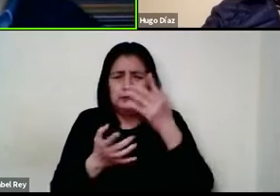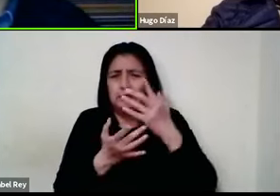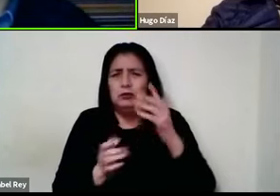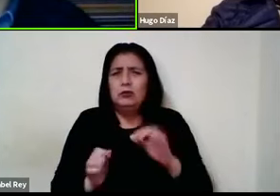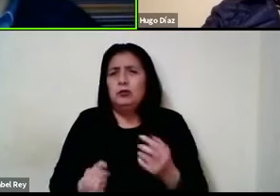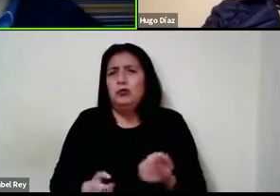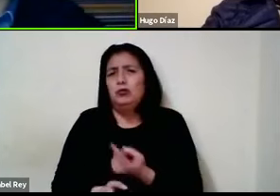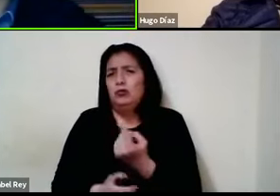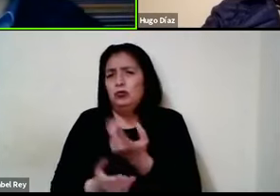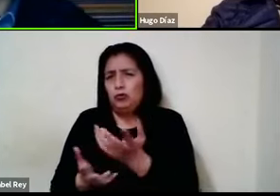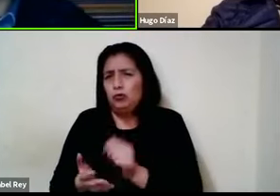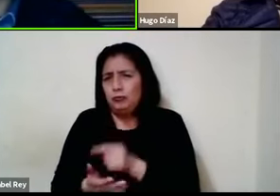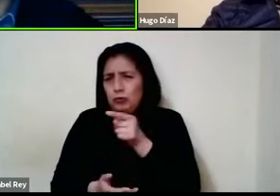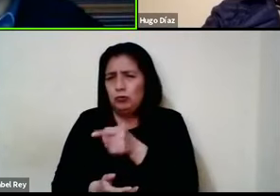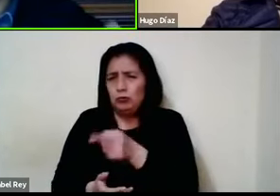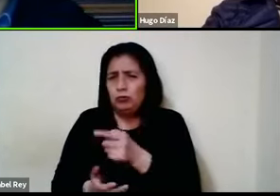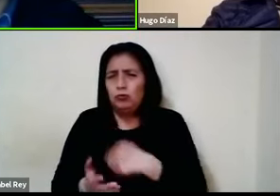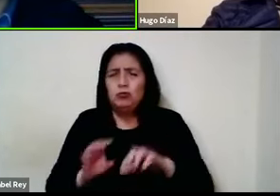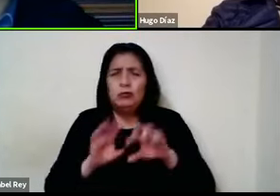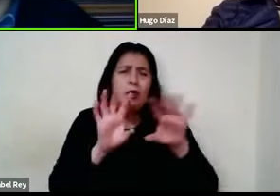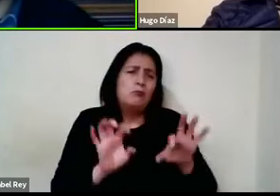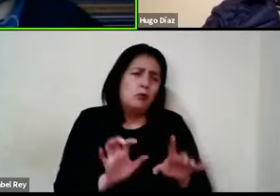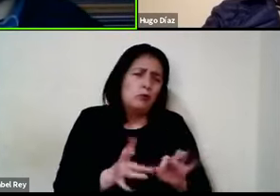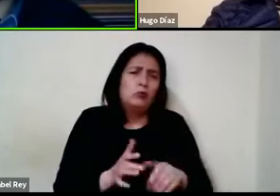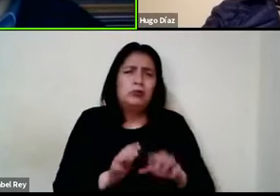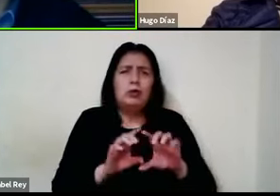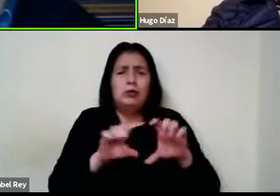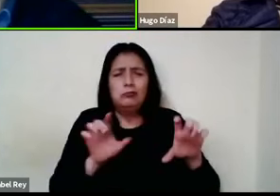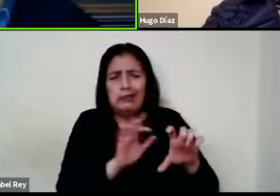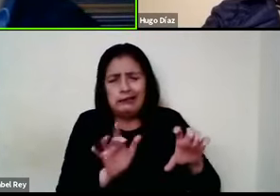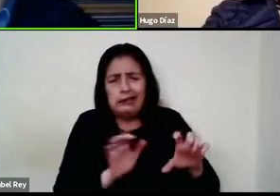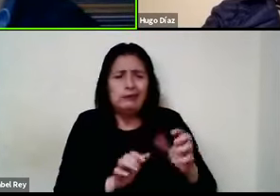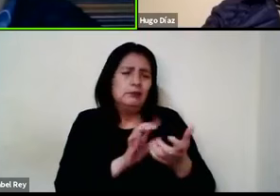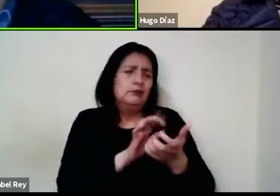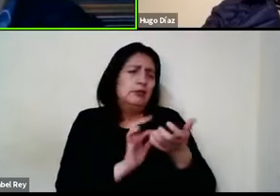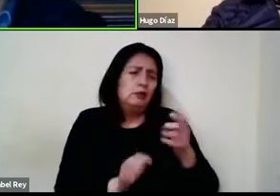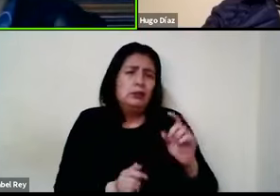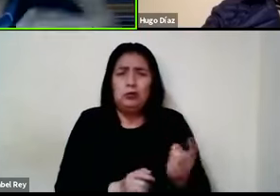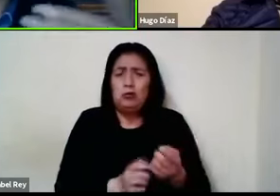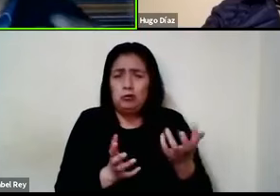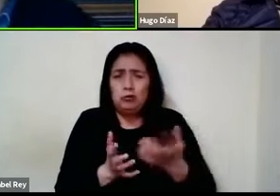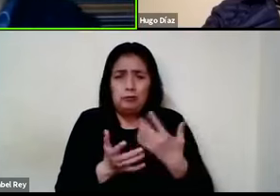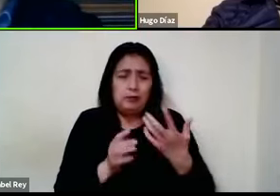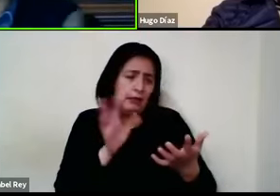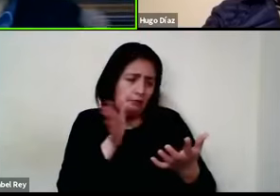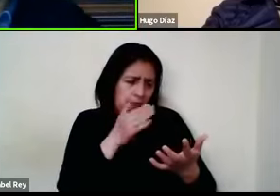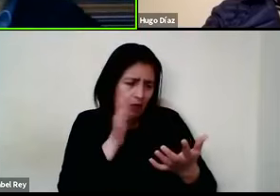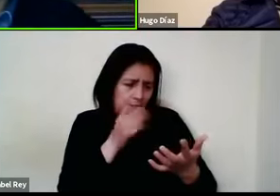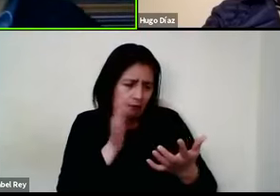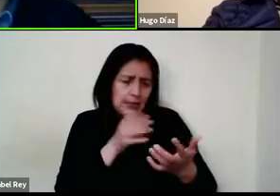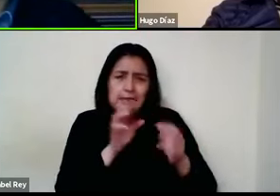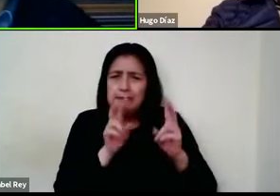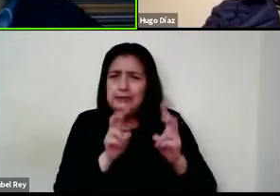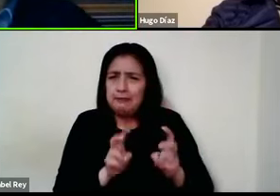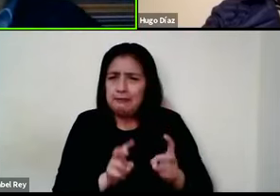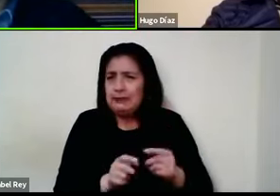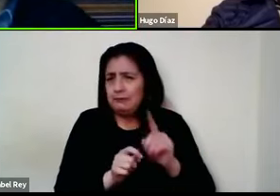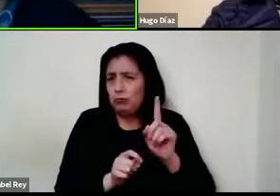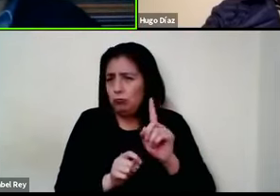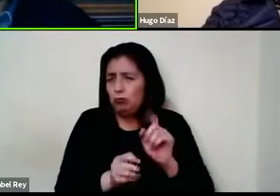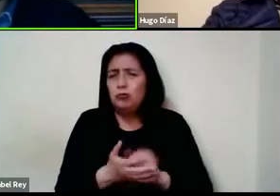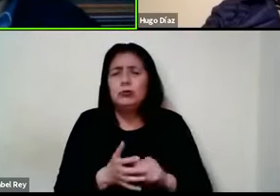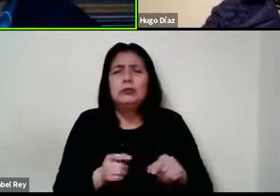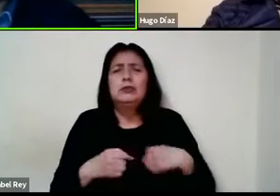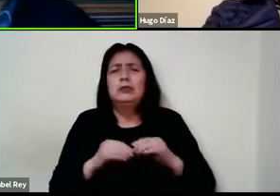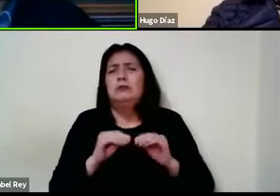no solamente tú agarras una computadora, una tablet, un celular, no solamente para revisar contenido, sino tenemos